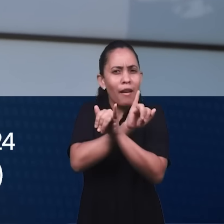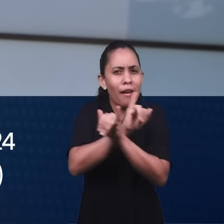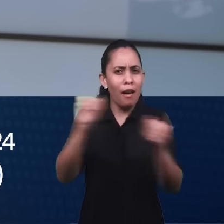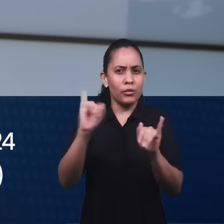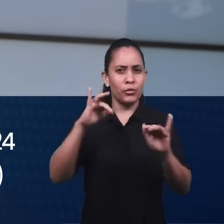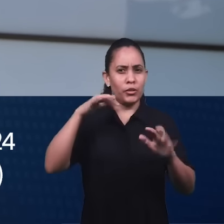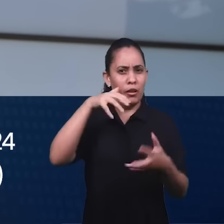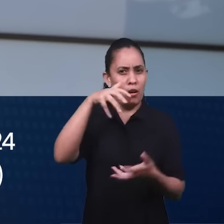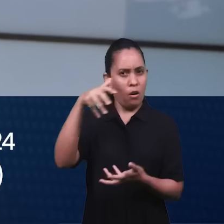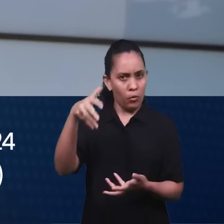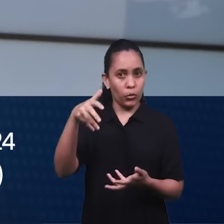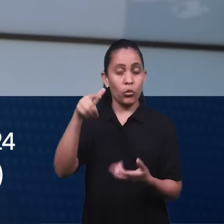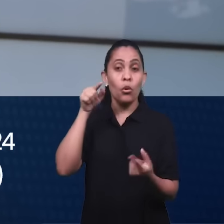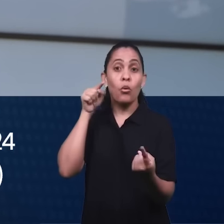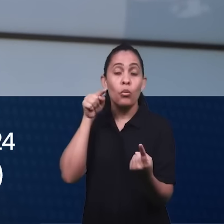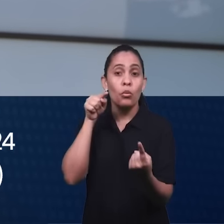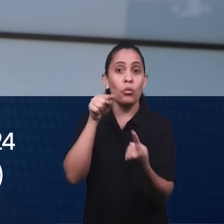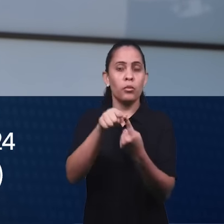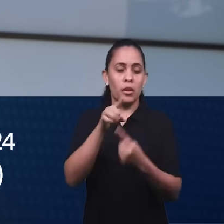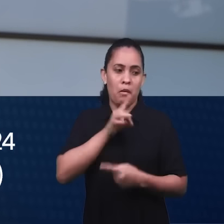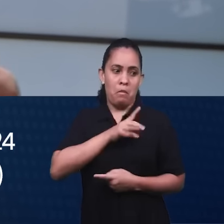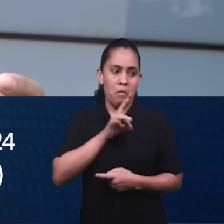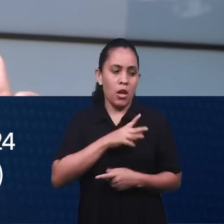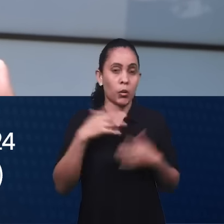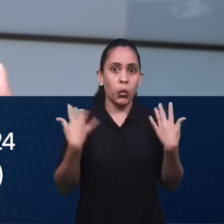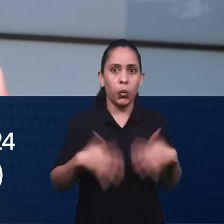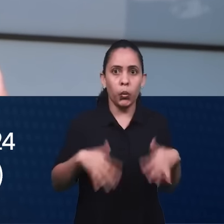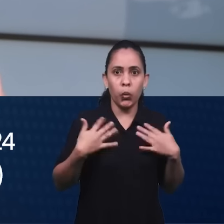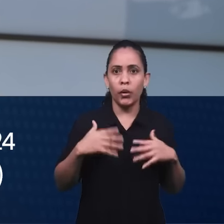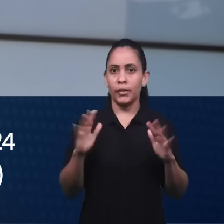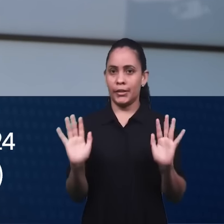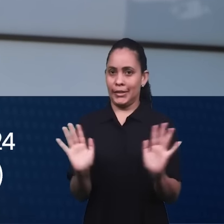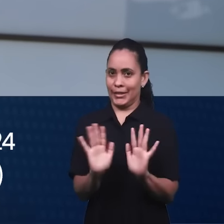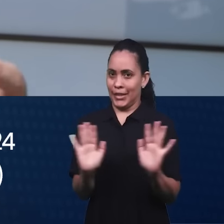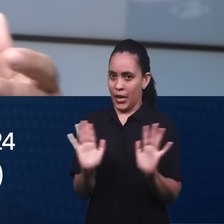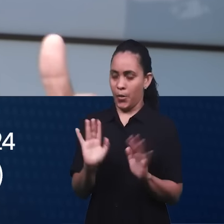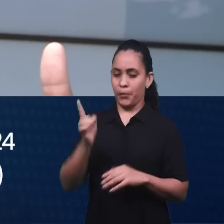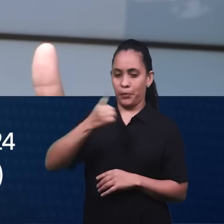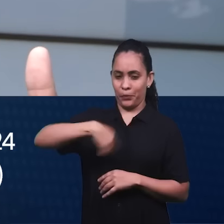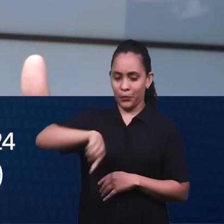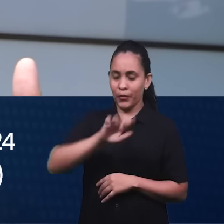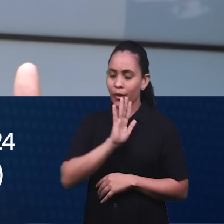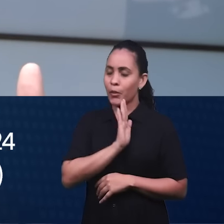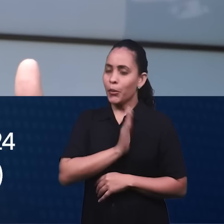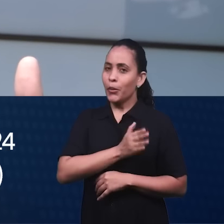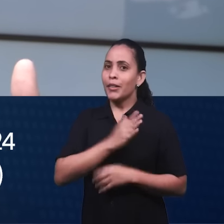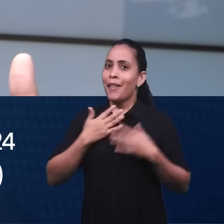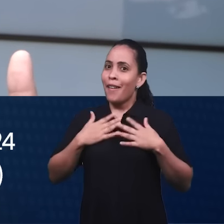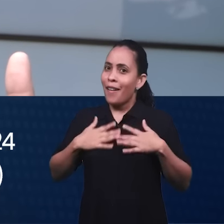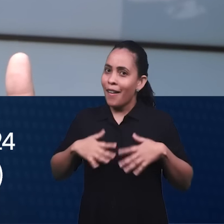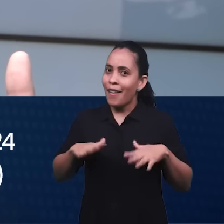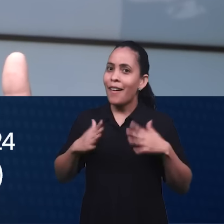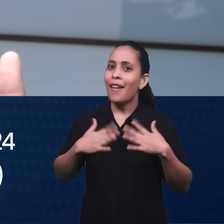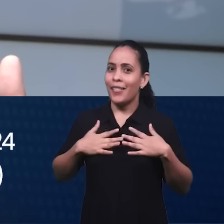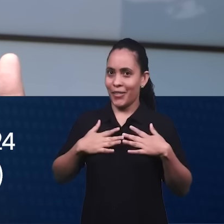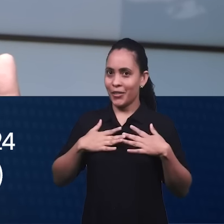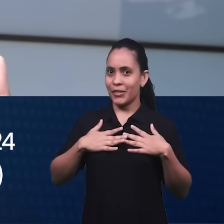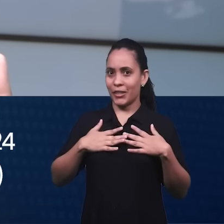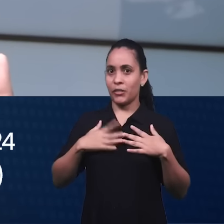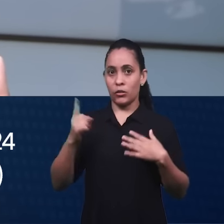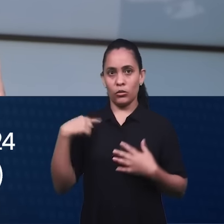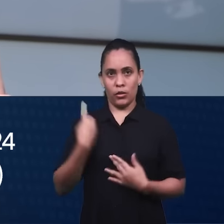alerta, mas não com o objetivo de causar medo nem espanto, mas de trazer esperança ao coração do homem, que, meio a todo o